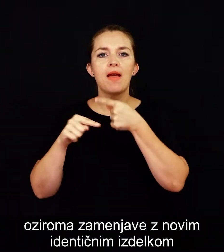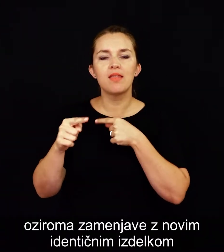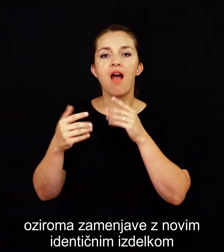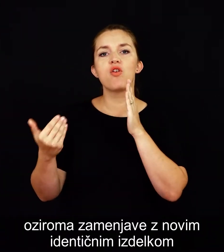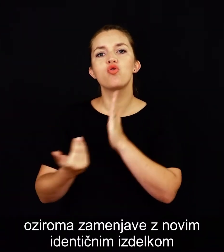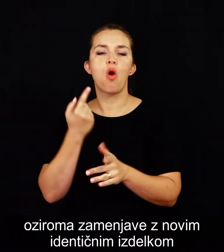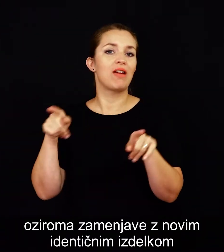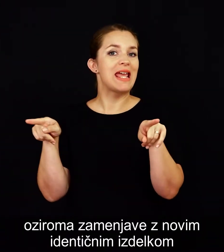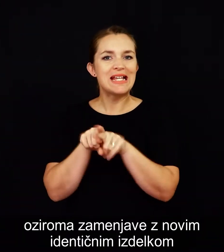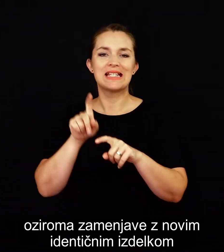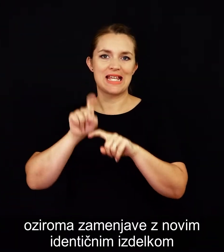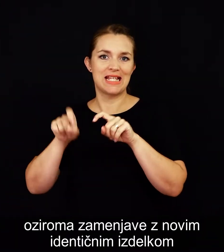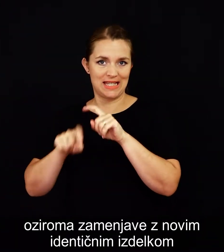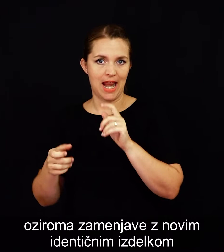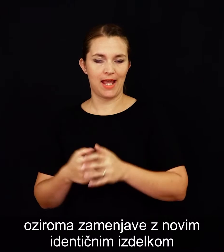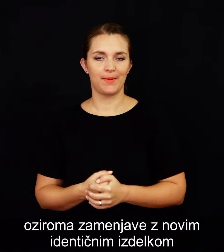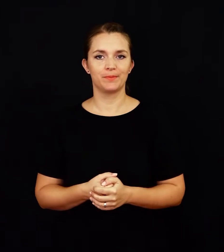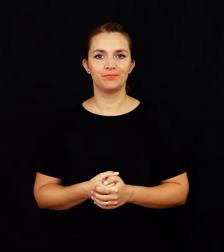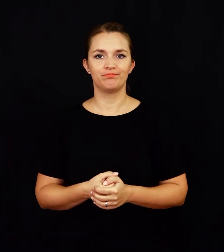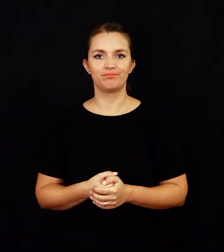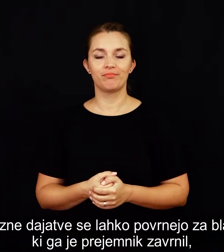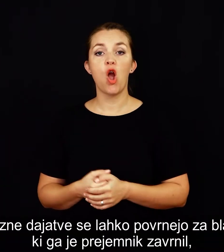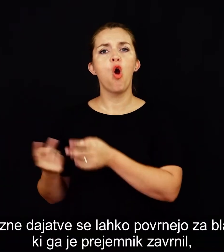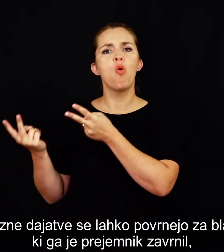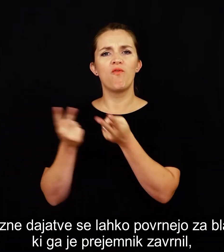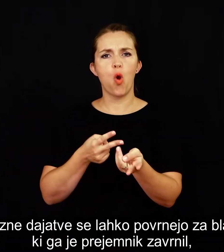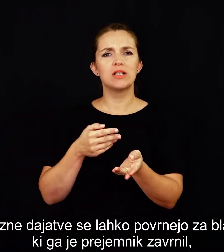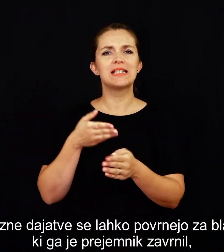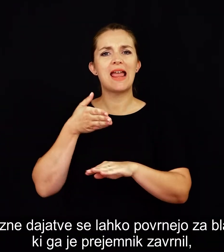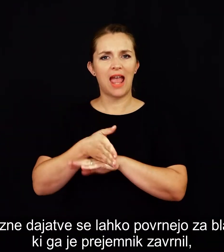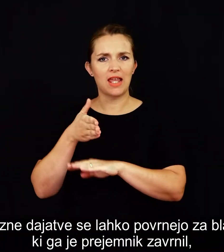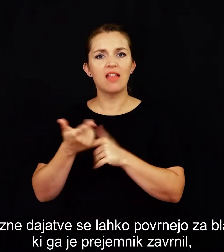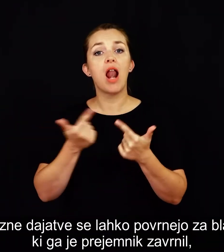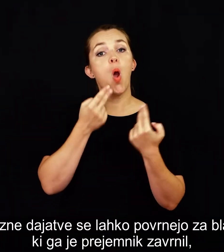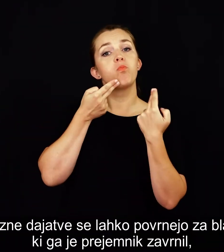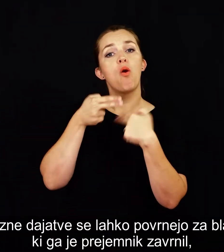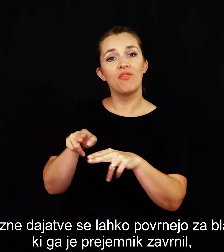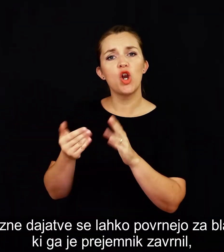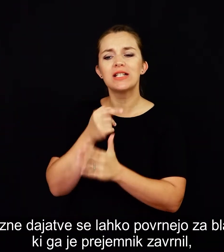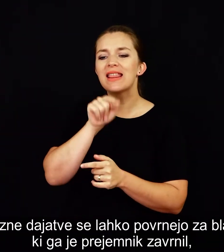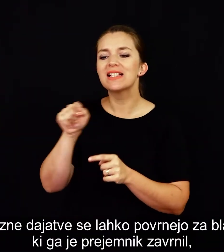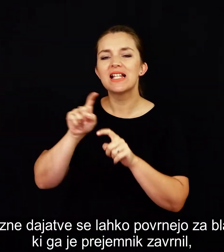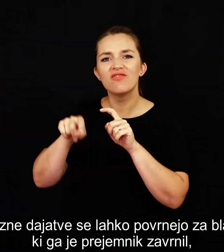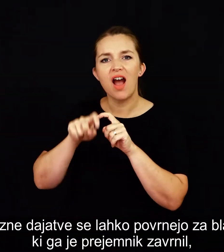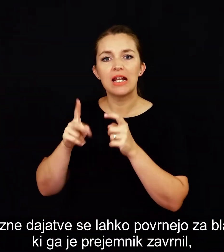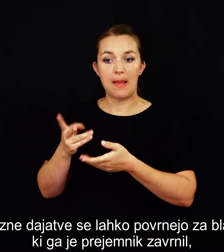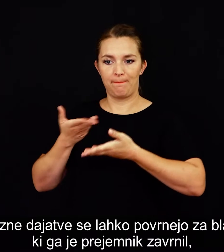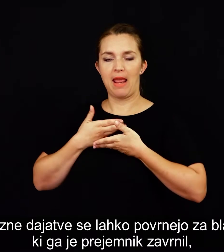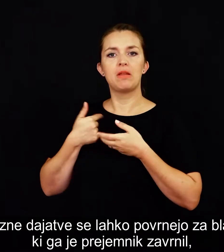novim identičnim izdelkom. Uvozne dajatve se lahko povrnejo za blago, ki ga je prejemnik zavrnil,